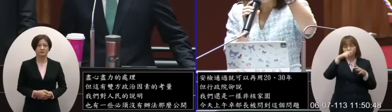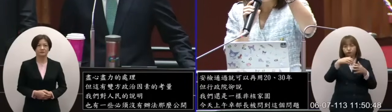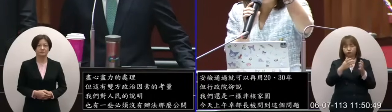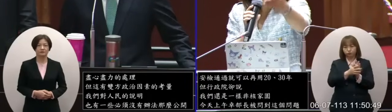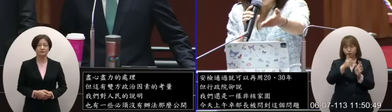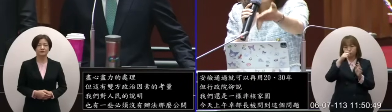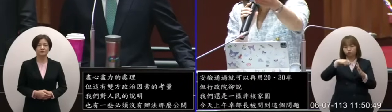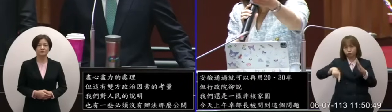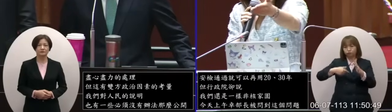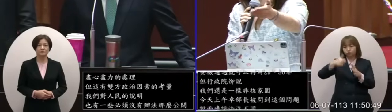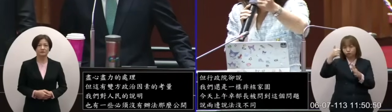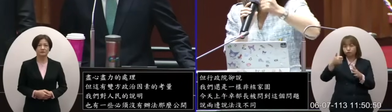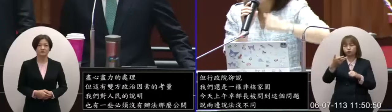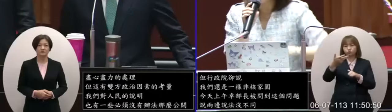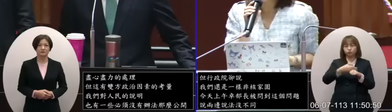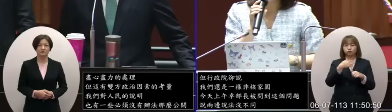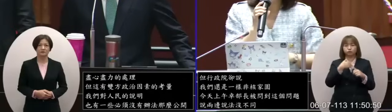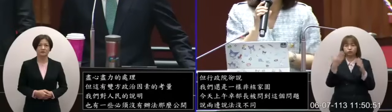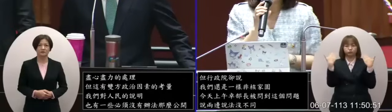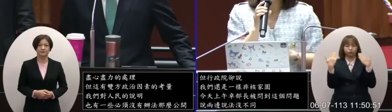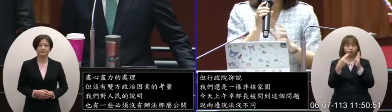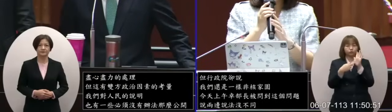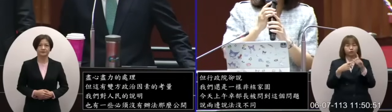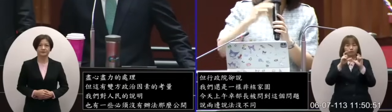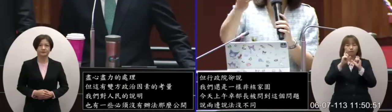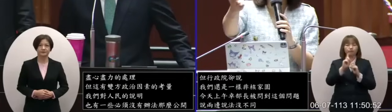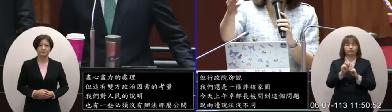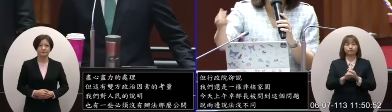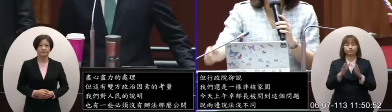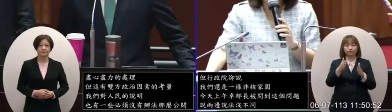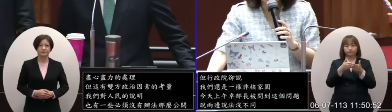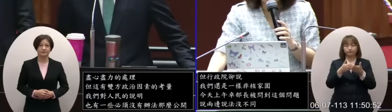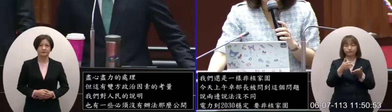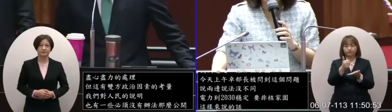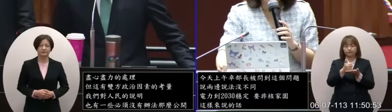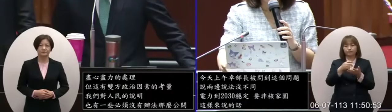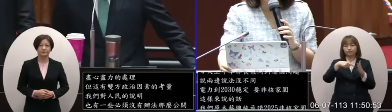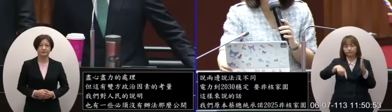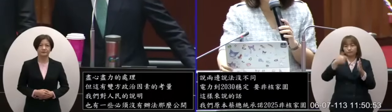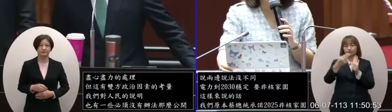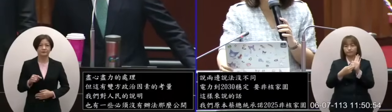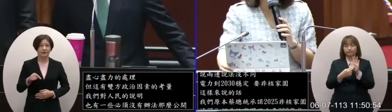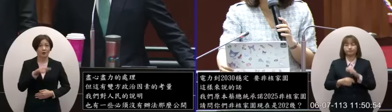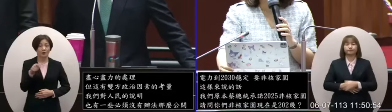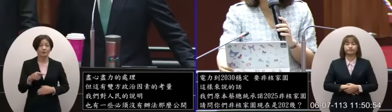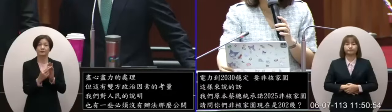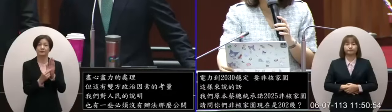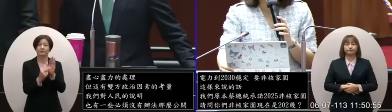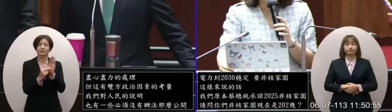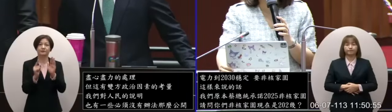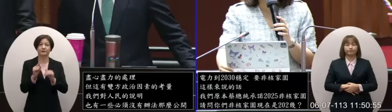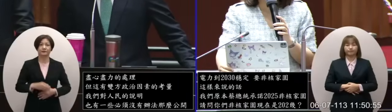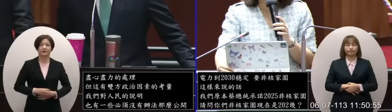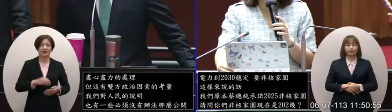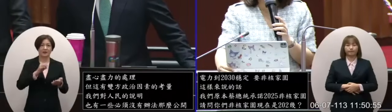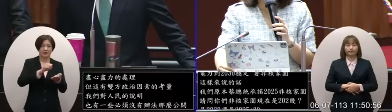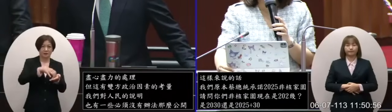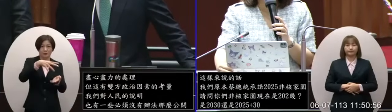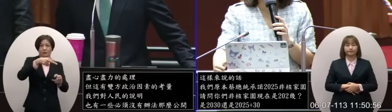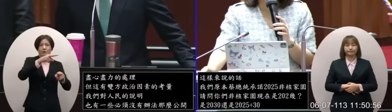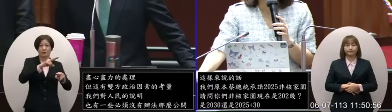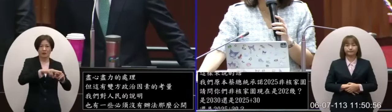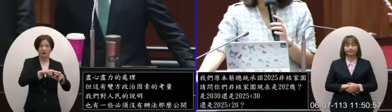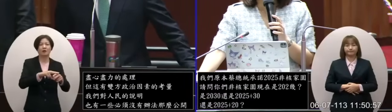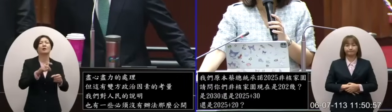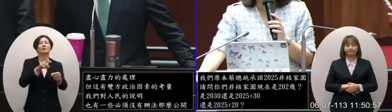长好院长可以给我们一个比较清楚的回答。我们先请院长好吗？ 我们只说追求飞核家园是一